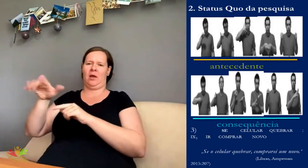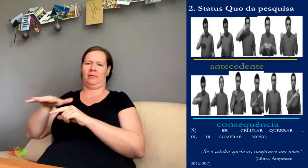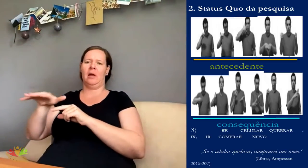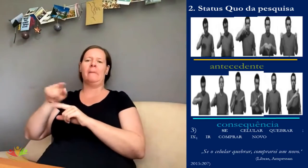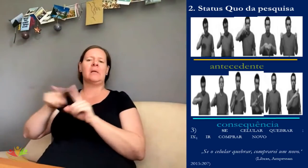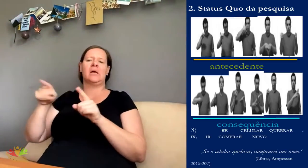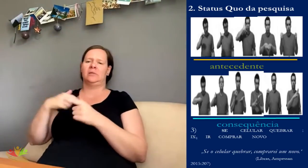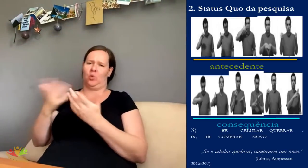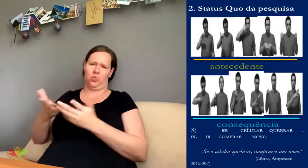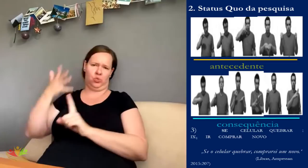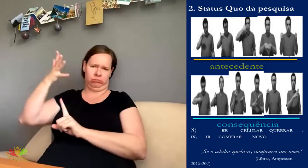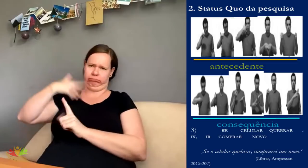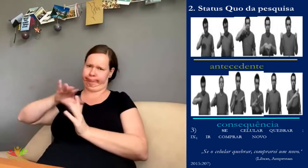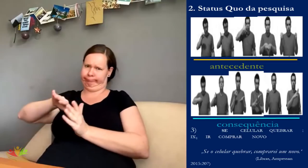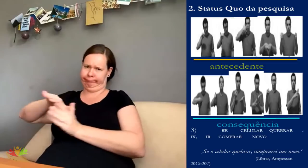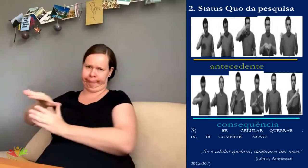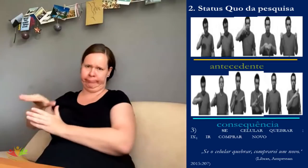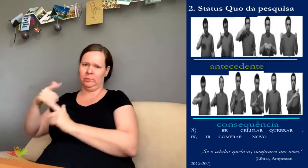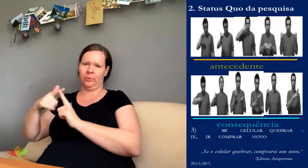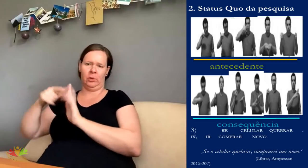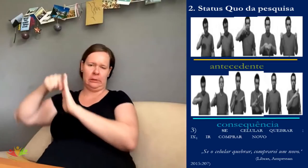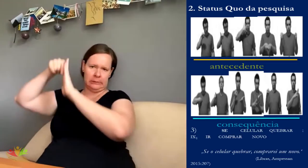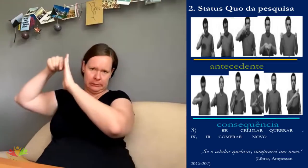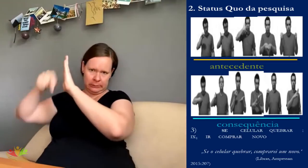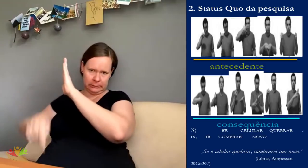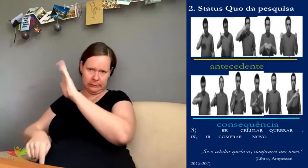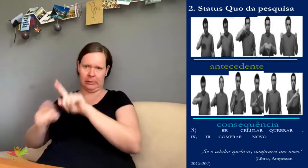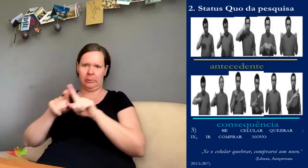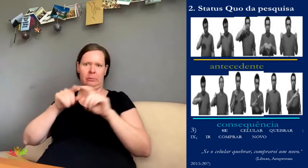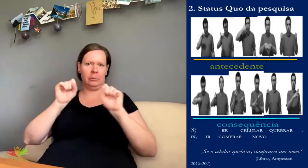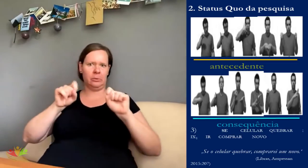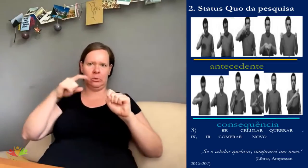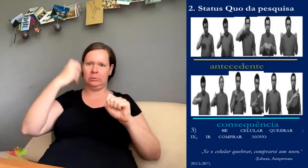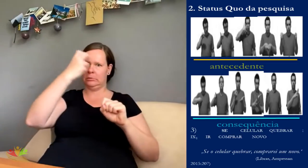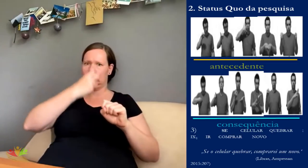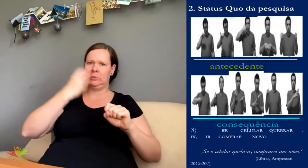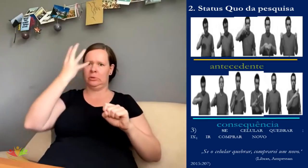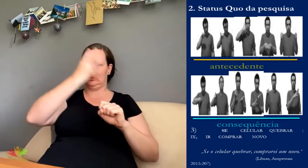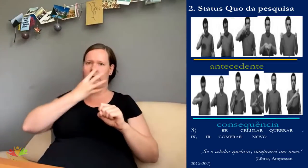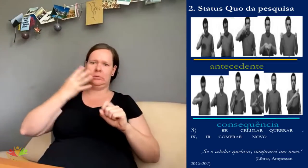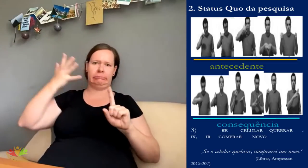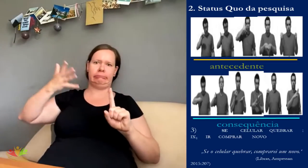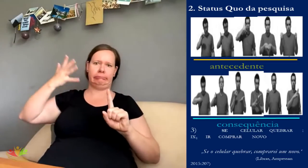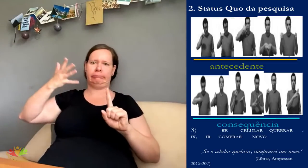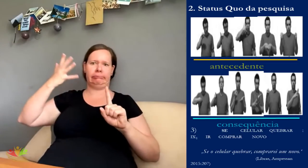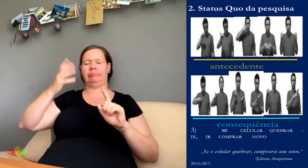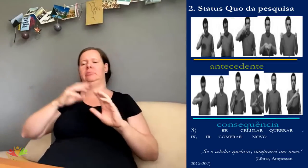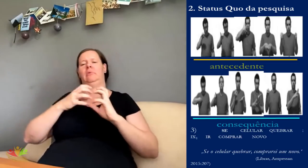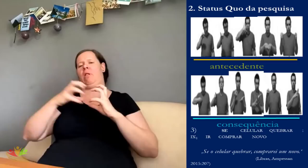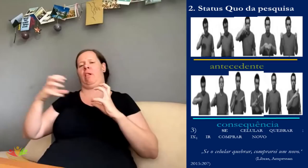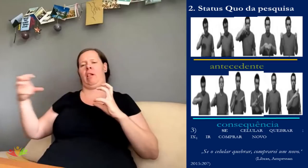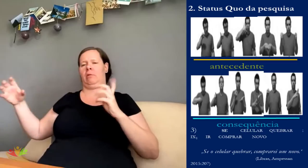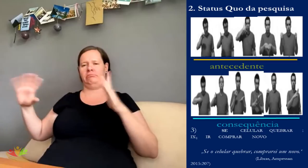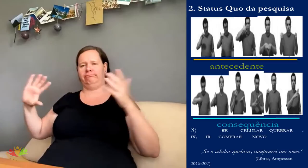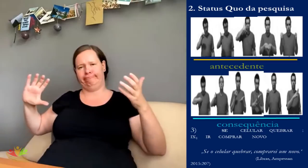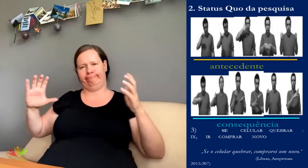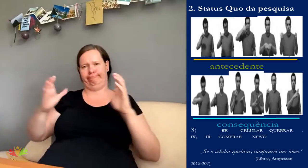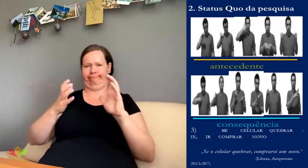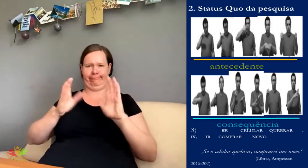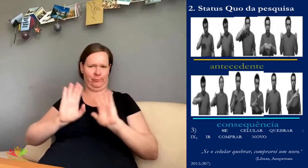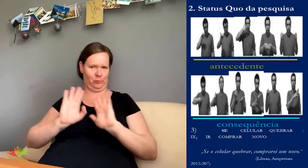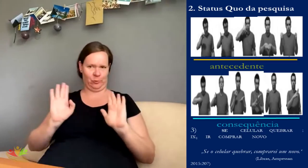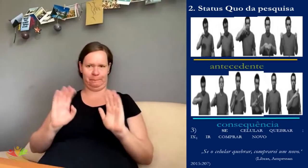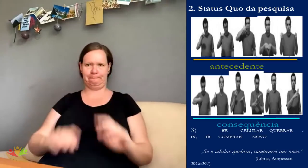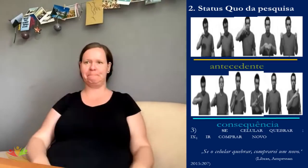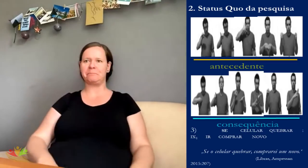quais a gente não pode fazer acessões, estão mais no campo do imaginário, por isso são chamadas de orações contrafactuais. Na minha pesquisa eu não